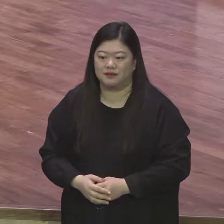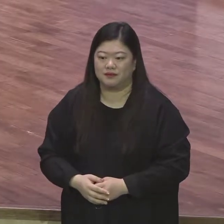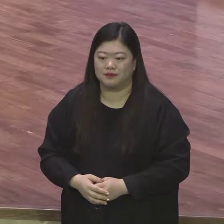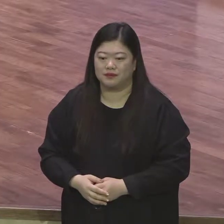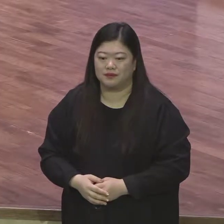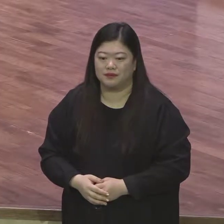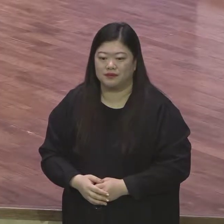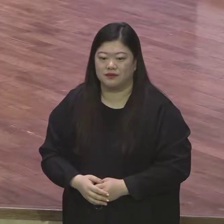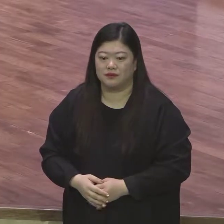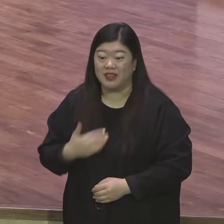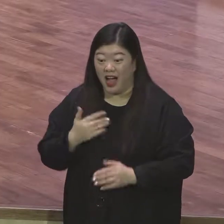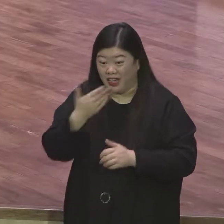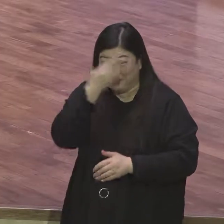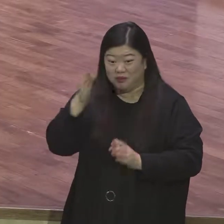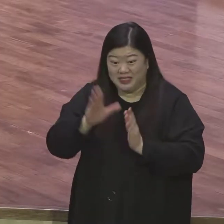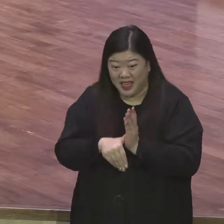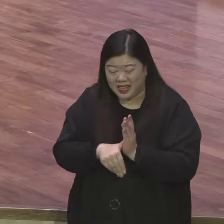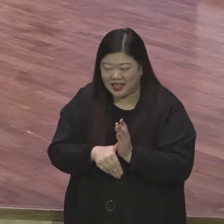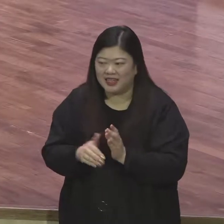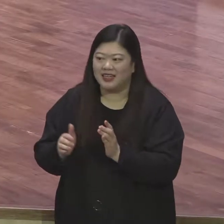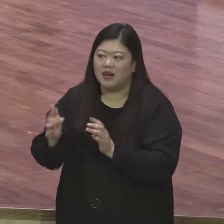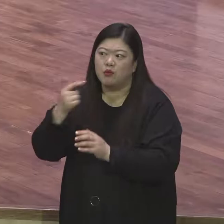근처 가는 것도 무섭더라고.